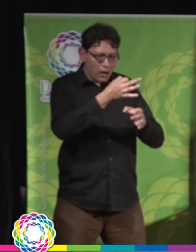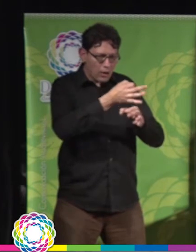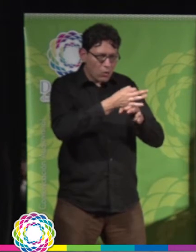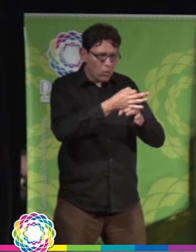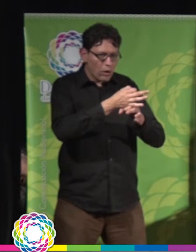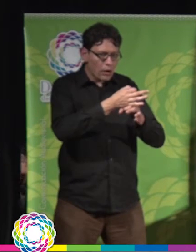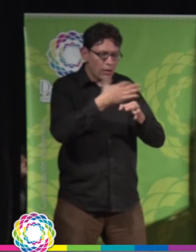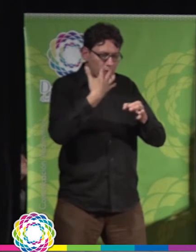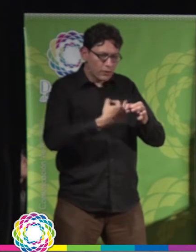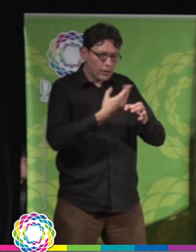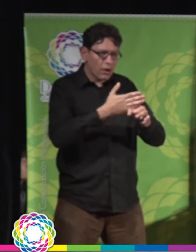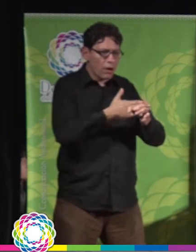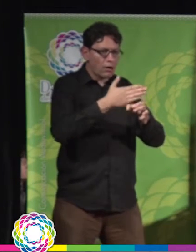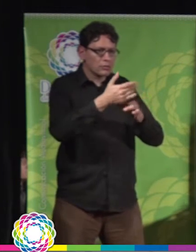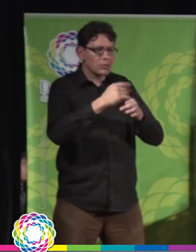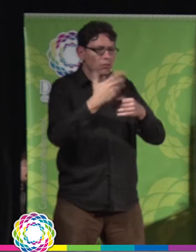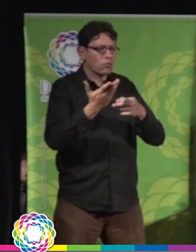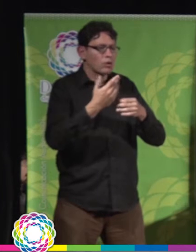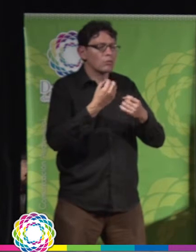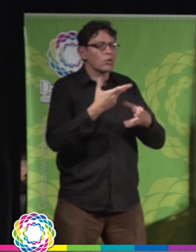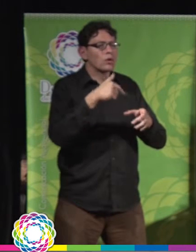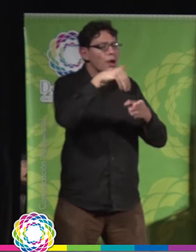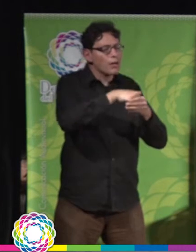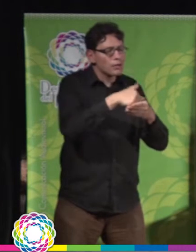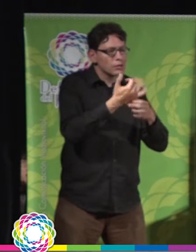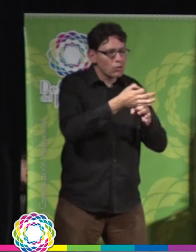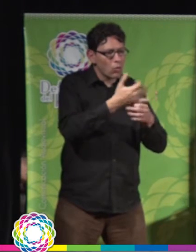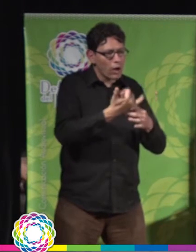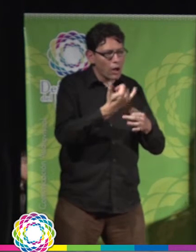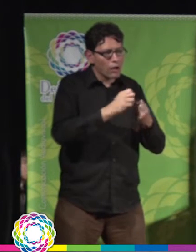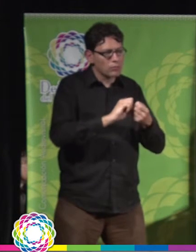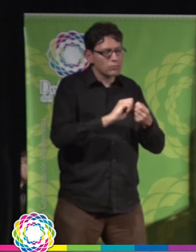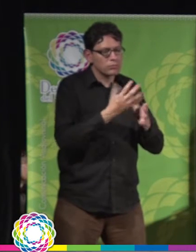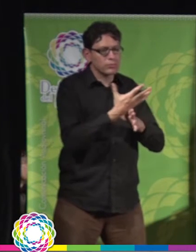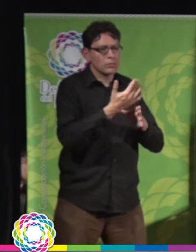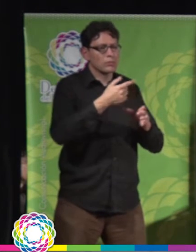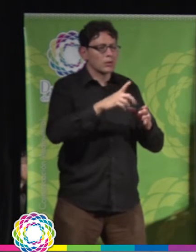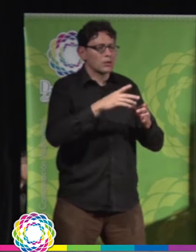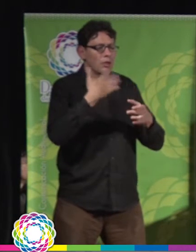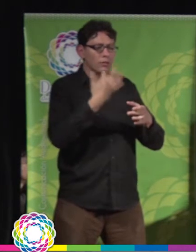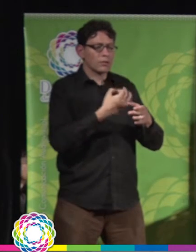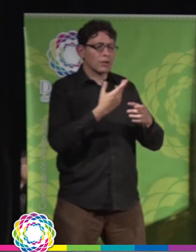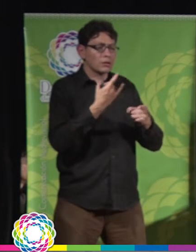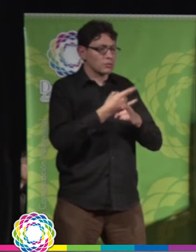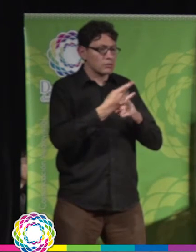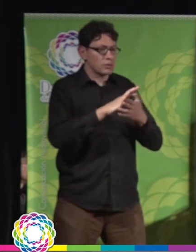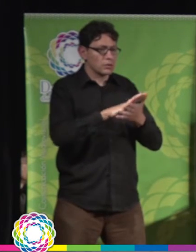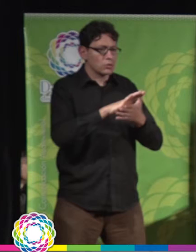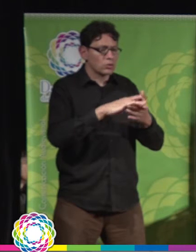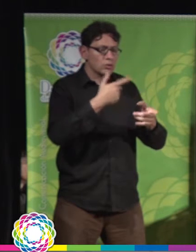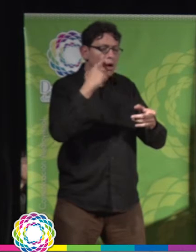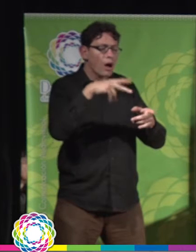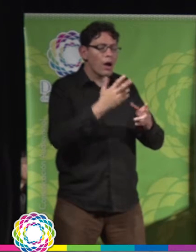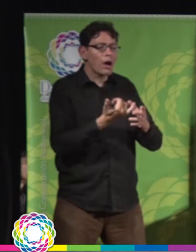se produce en las escuelas o por qué hace eclosión en las escuelas, cuando en realidad la mayoría de las situaciones no tienen que ver